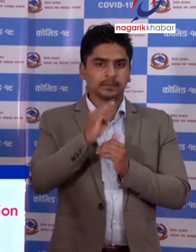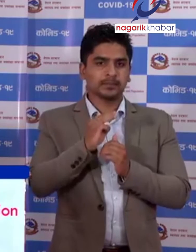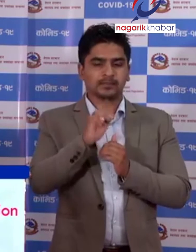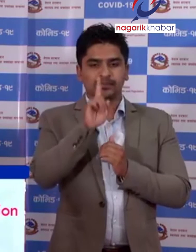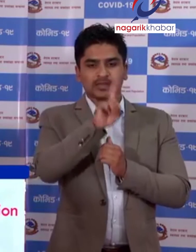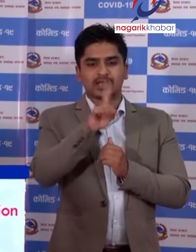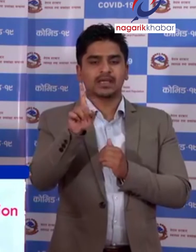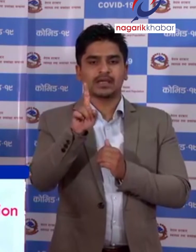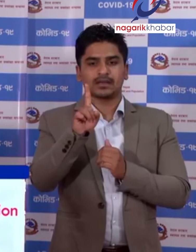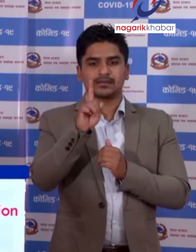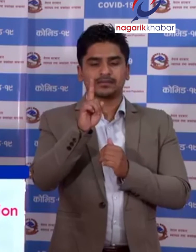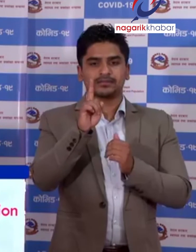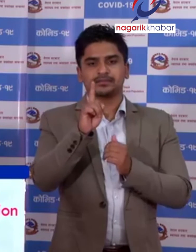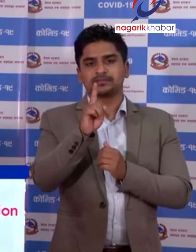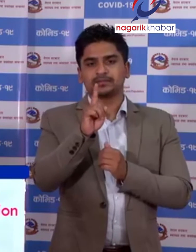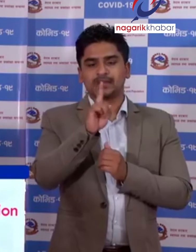चितवन भरतपुर 11 का